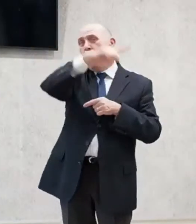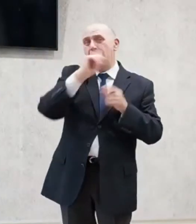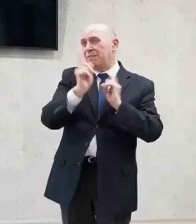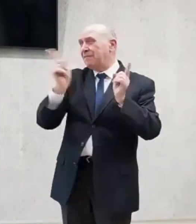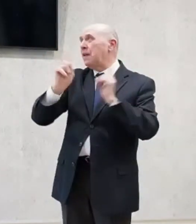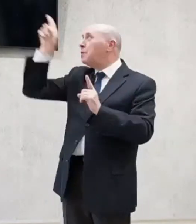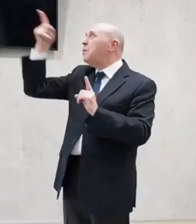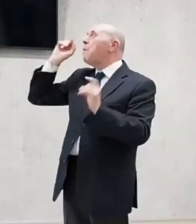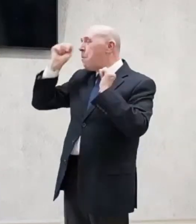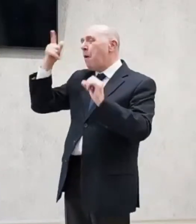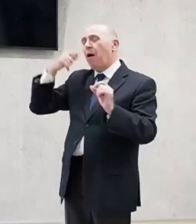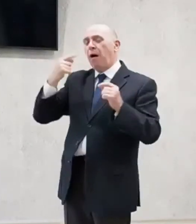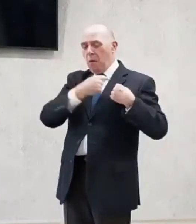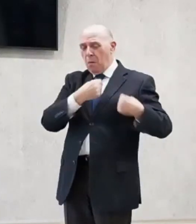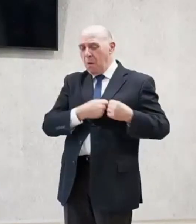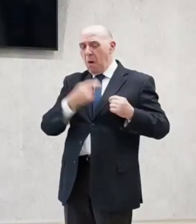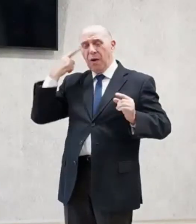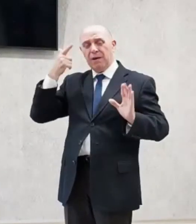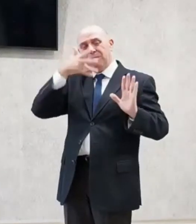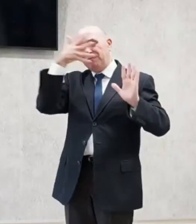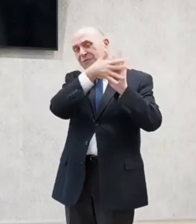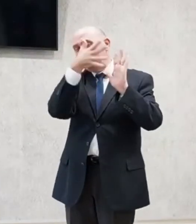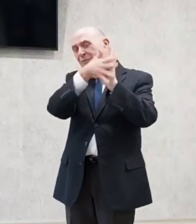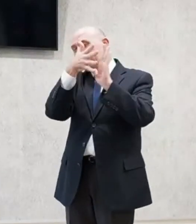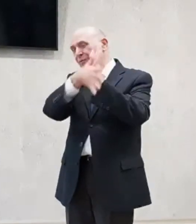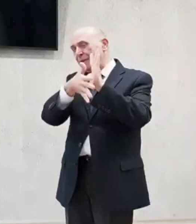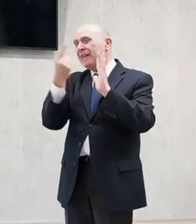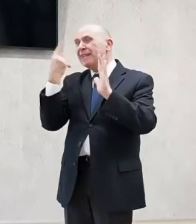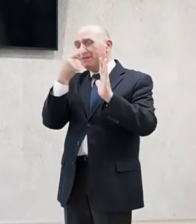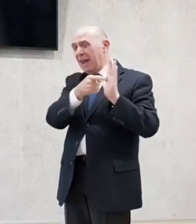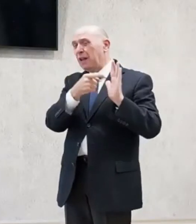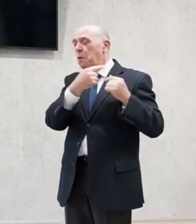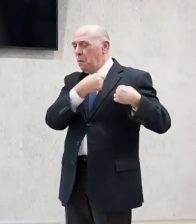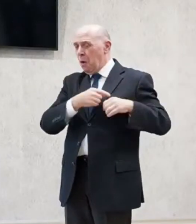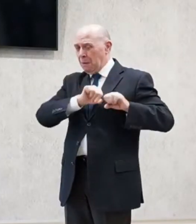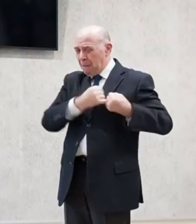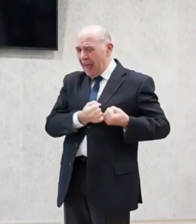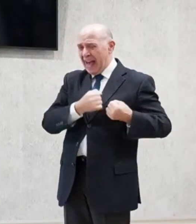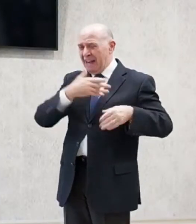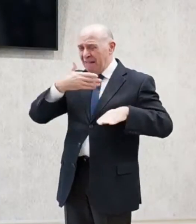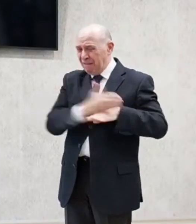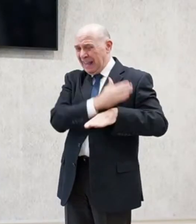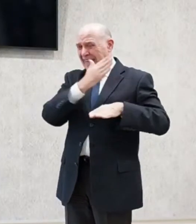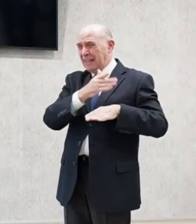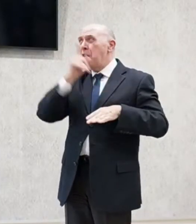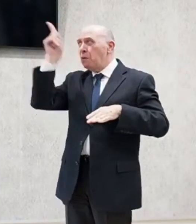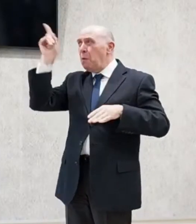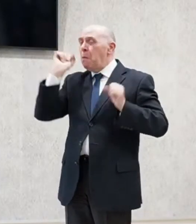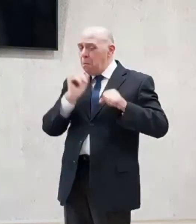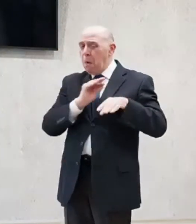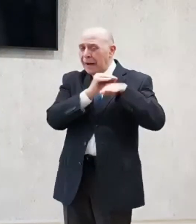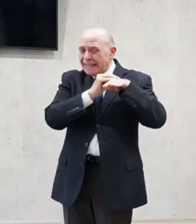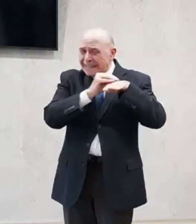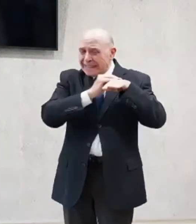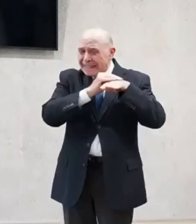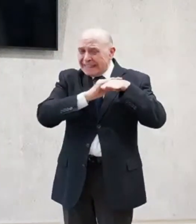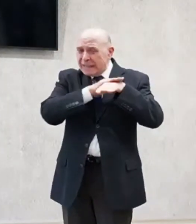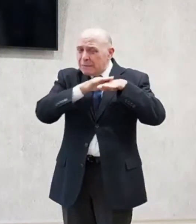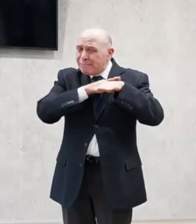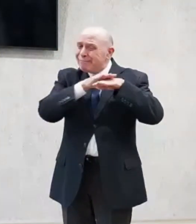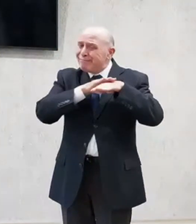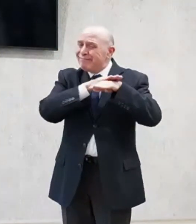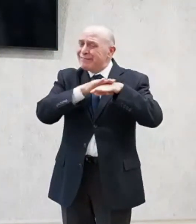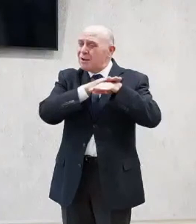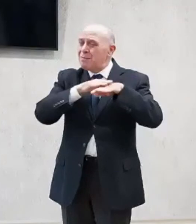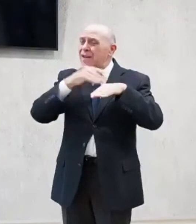cari di Lina rotto ferito però puoi fare molto per lenire la nostra sofferenza e quindi ti preghiamo di